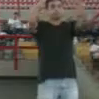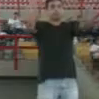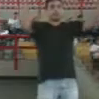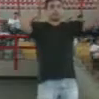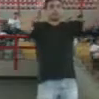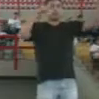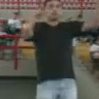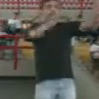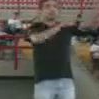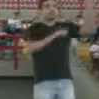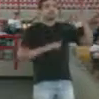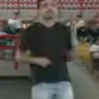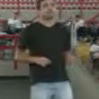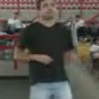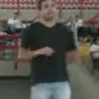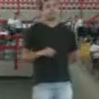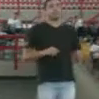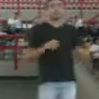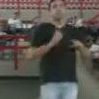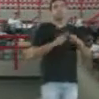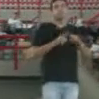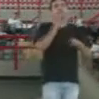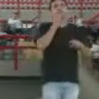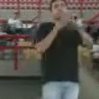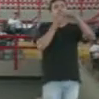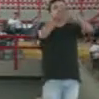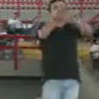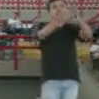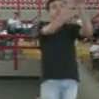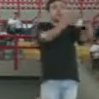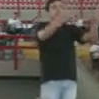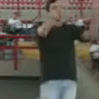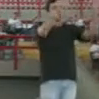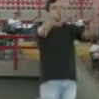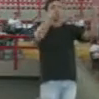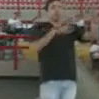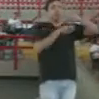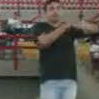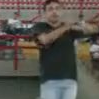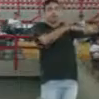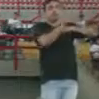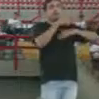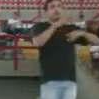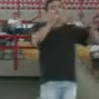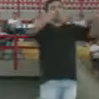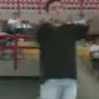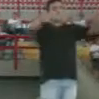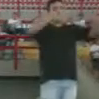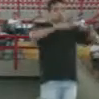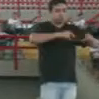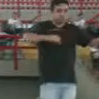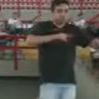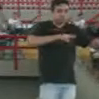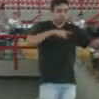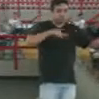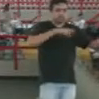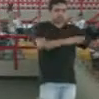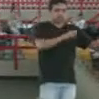Você sabia disso? Sabia não? Entre lá na UFC, na entrada da quadra, no chão tem